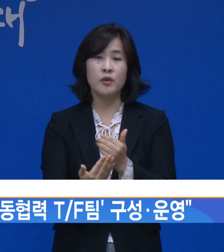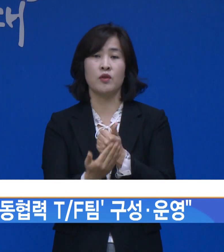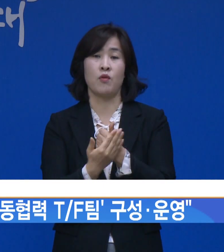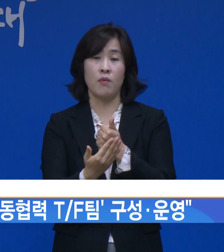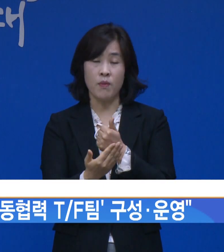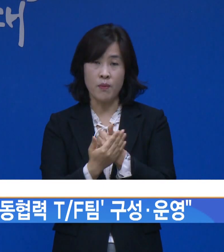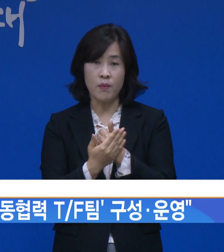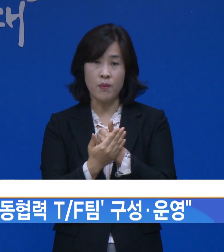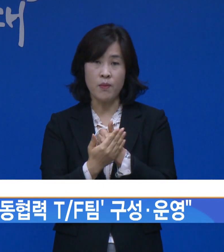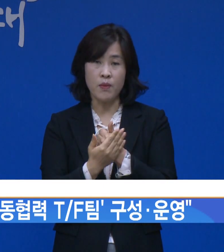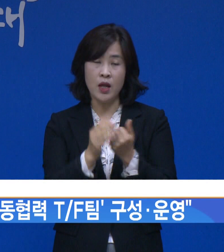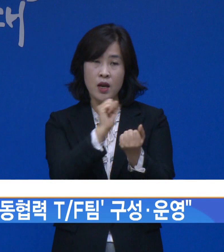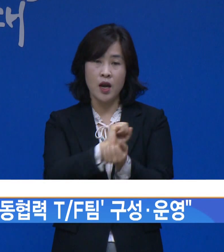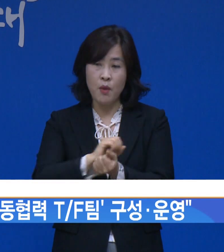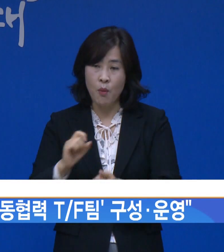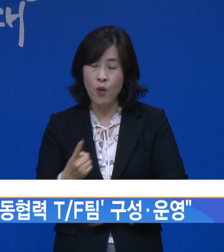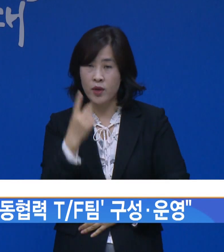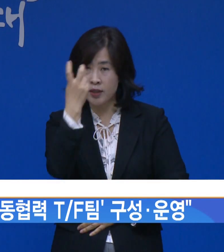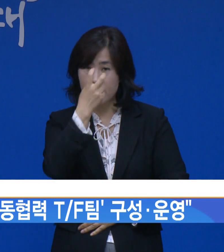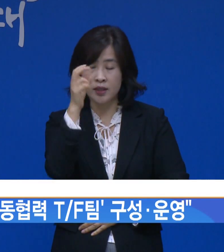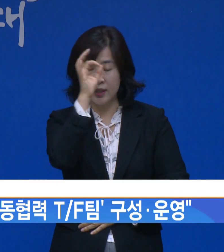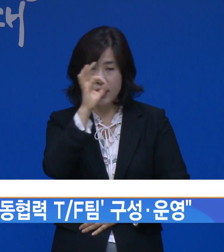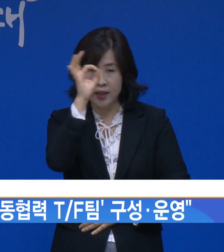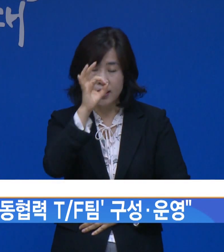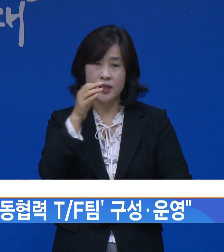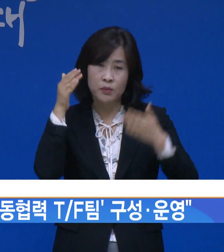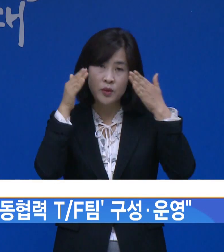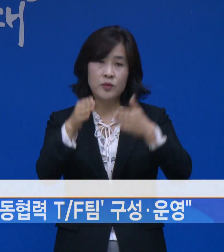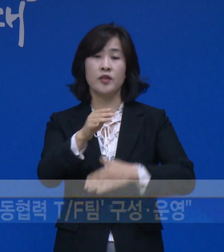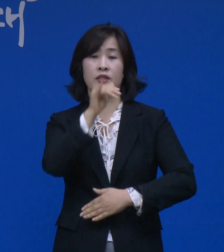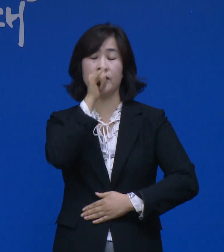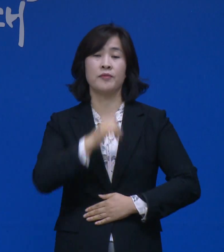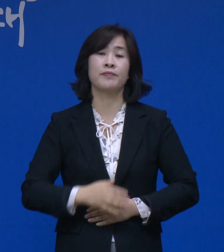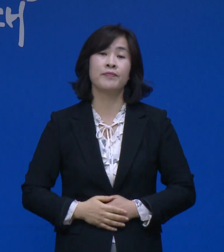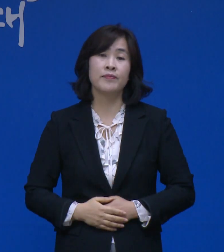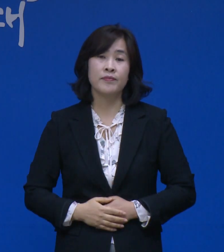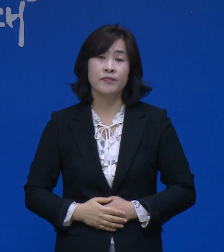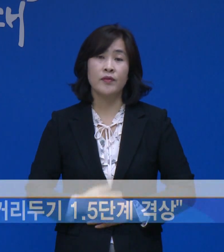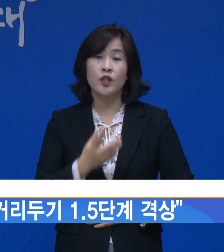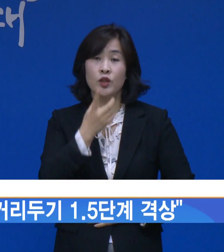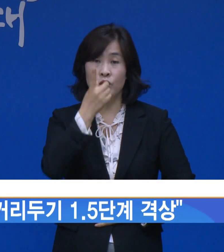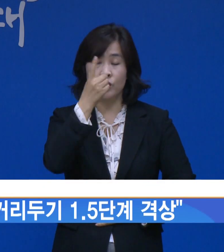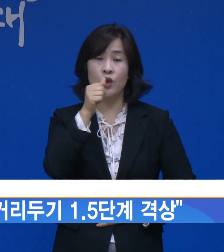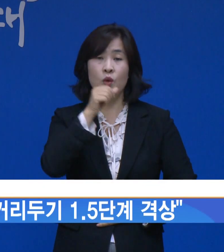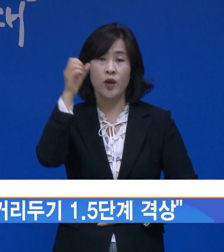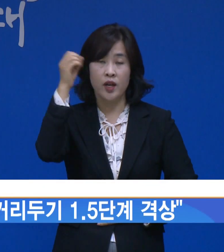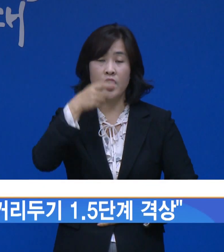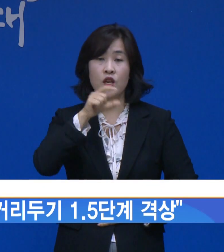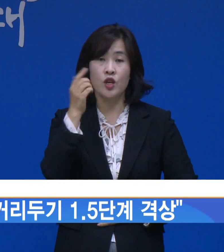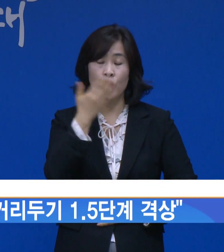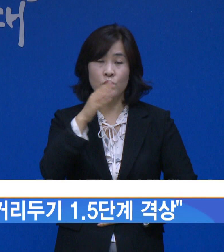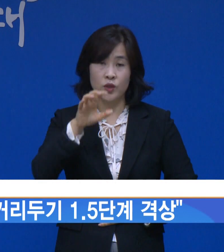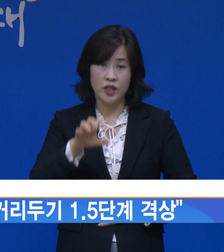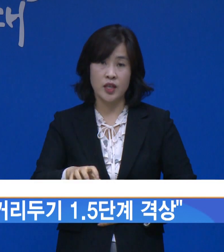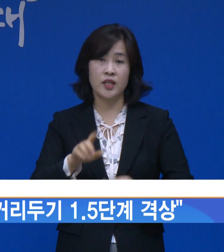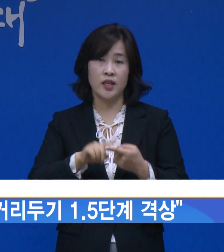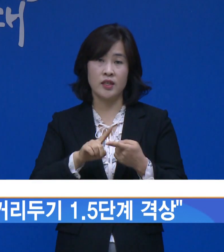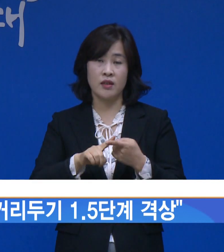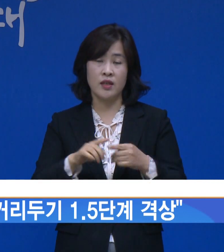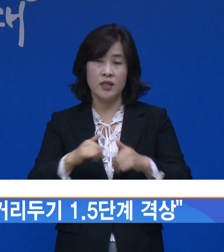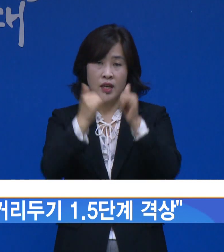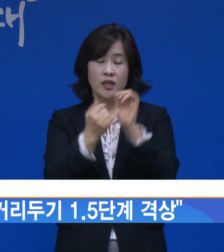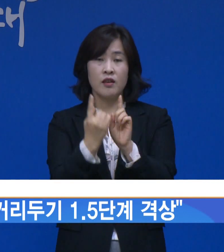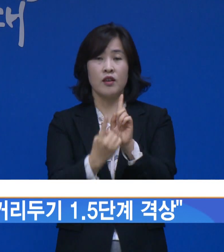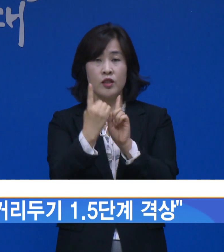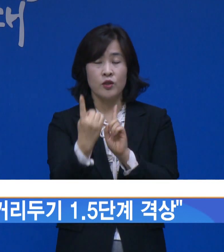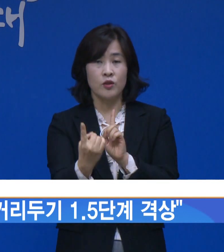받아서 감염원을 찾는 데 주력하고 있습니다. 순천, 광양, 여수시에 대해 사회적